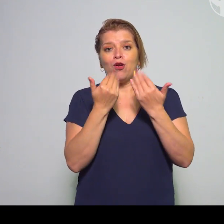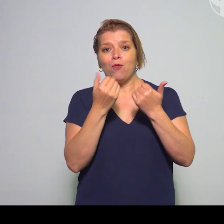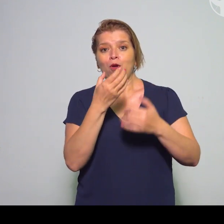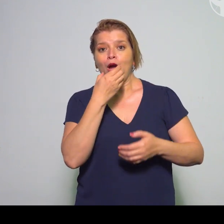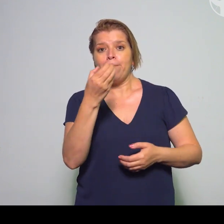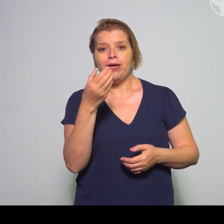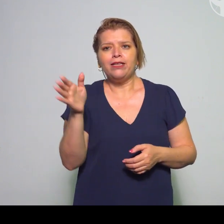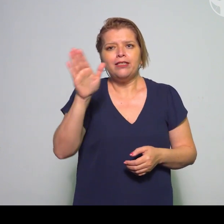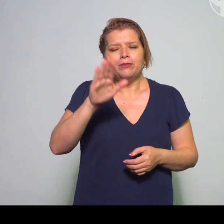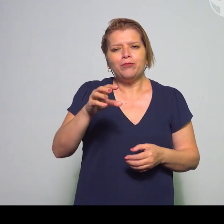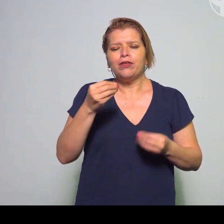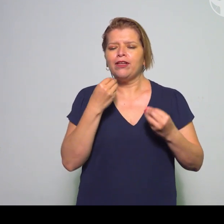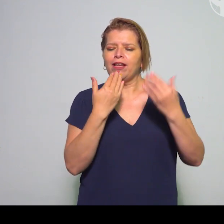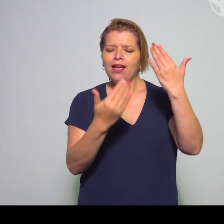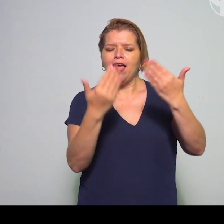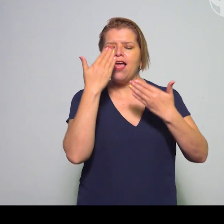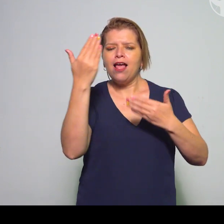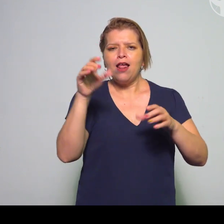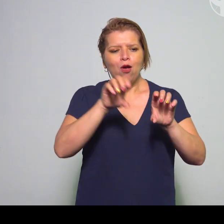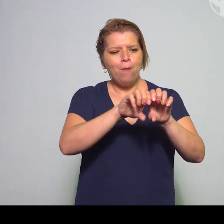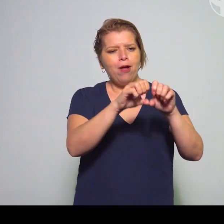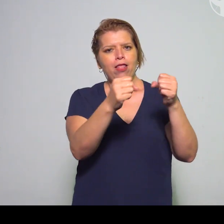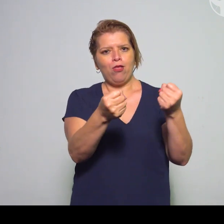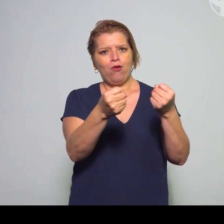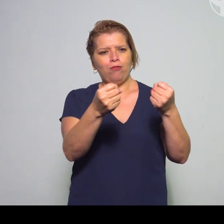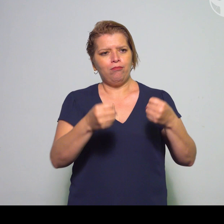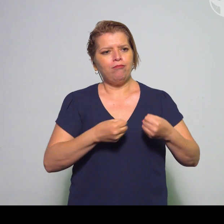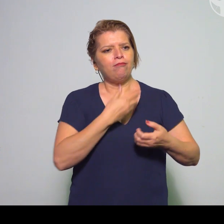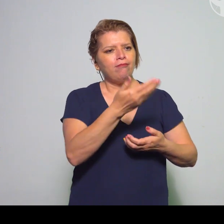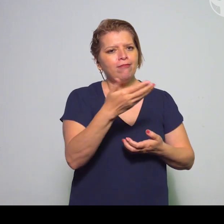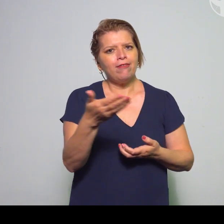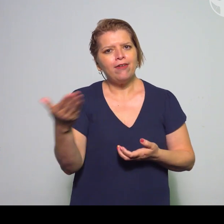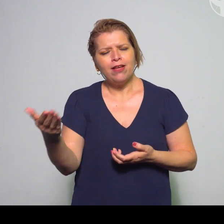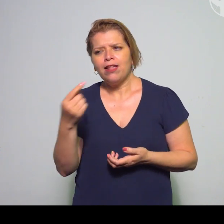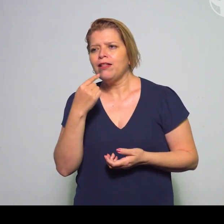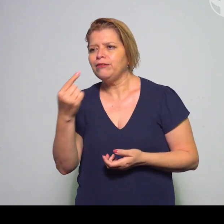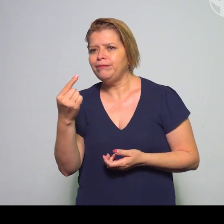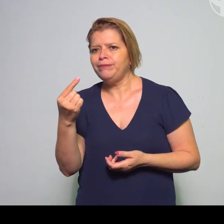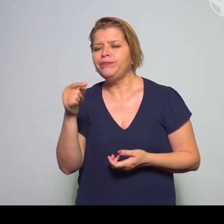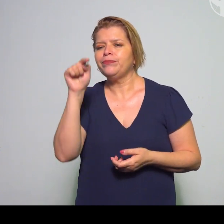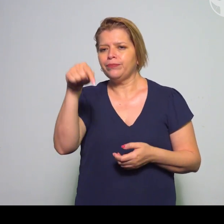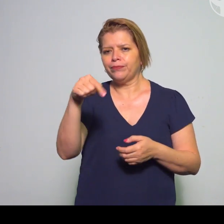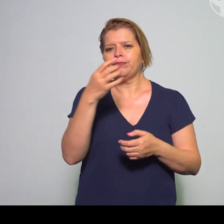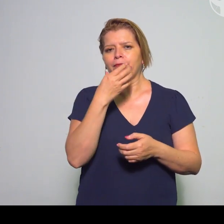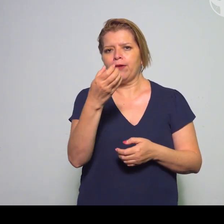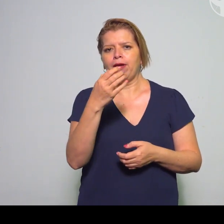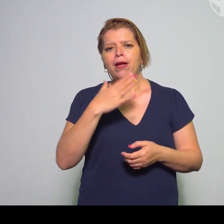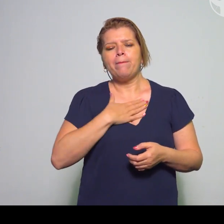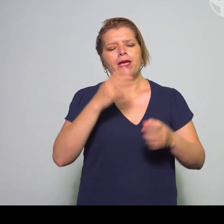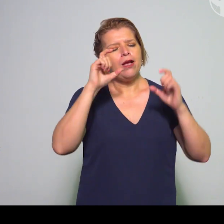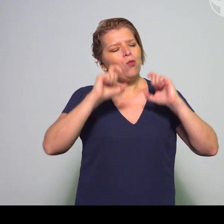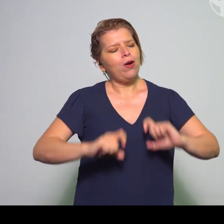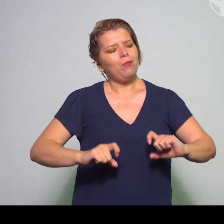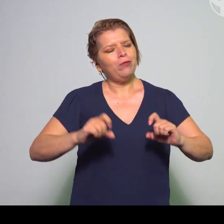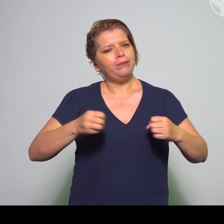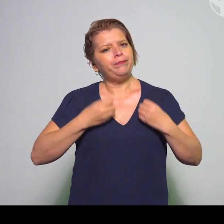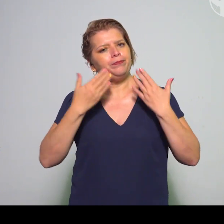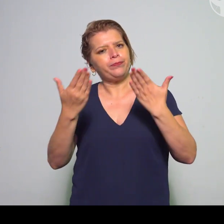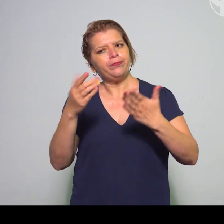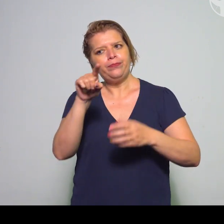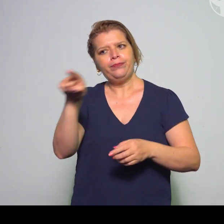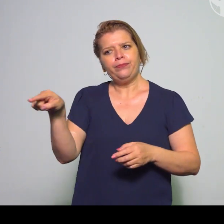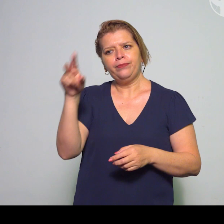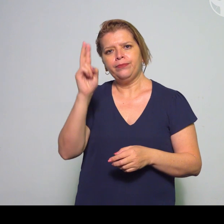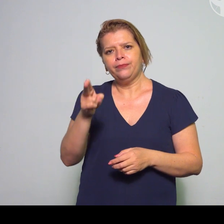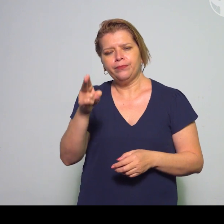de Dios. También tomó pan y después de dar gracias lo partió, se lo dio a ellos y dijo: este pan